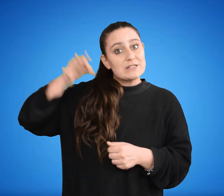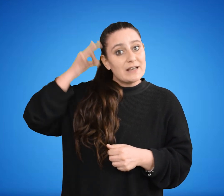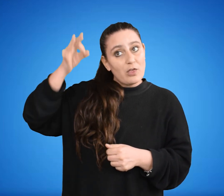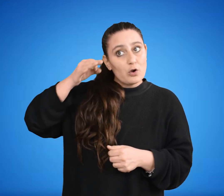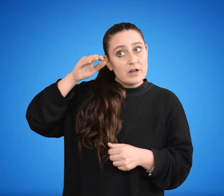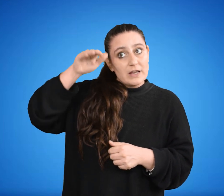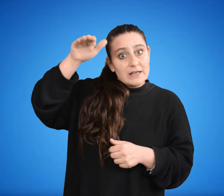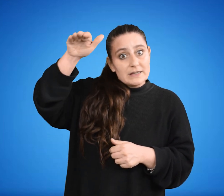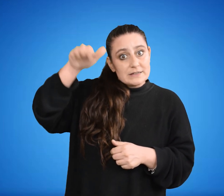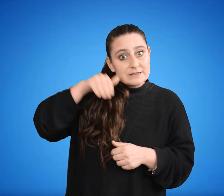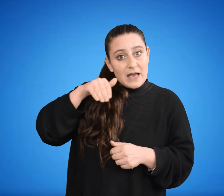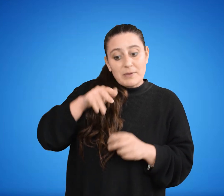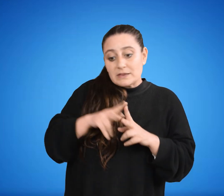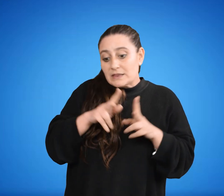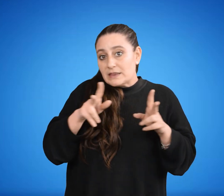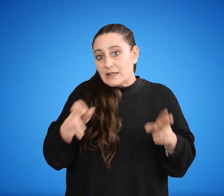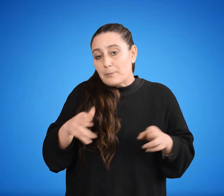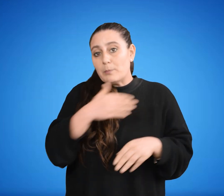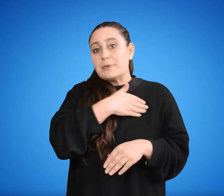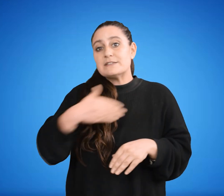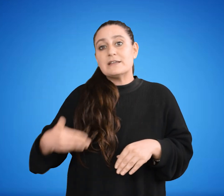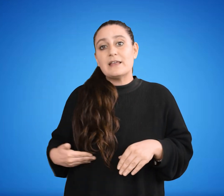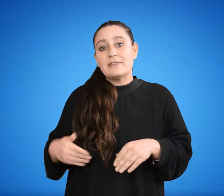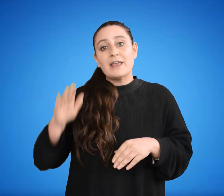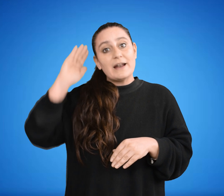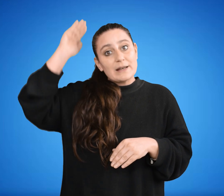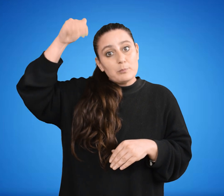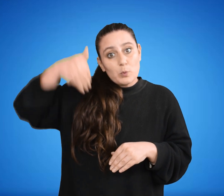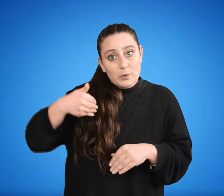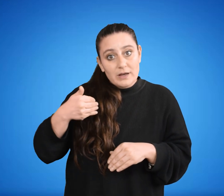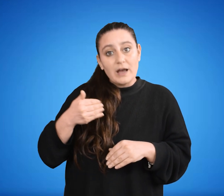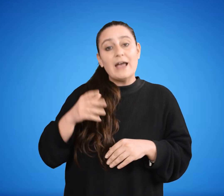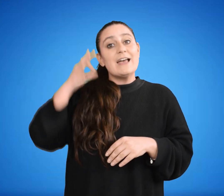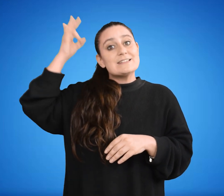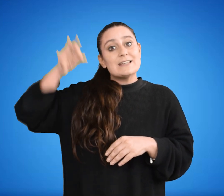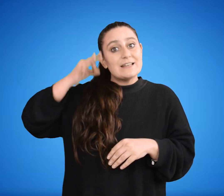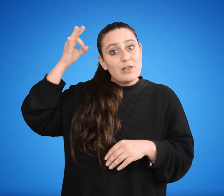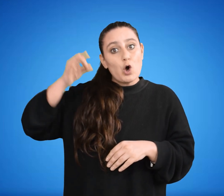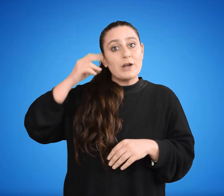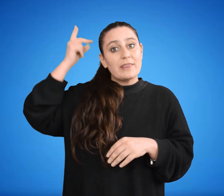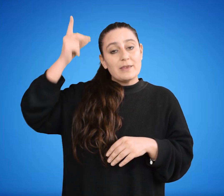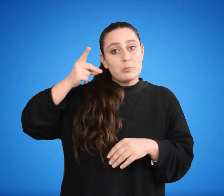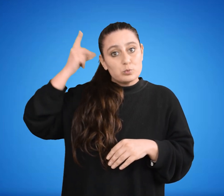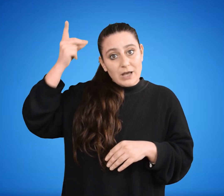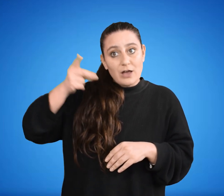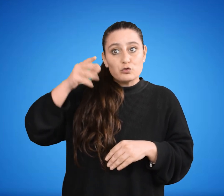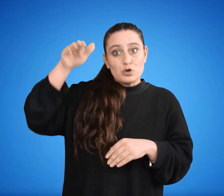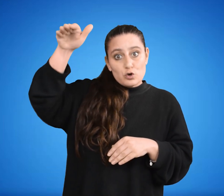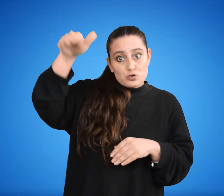servicio cuando un senador sea convocado para ejercer temporalmente la presidencia de la república Y cuando los senadores y